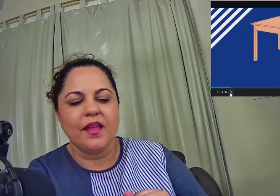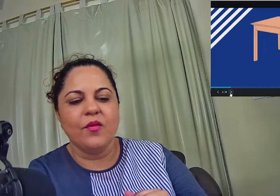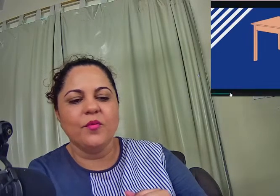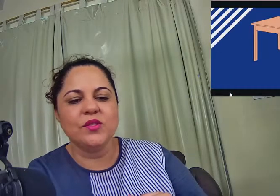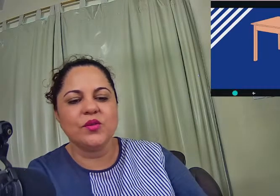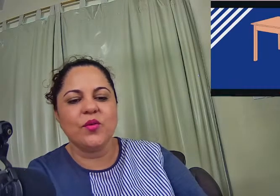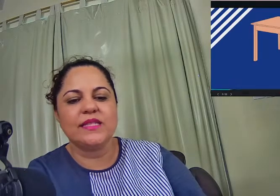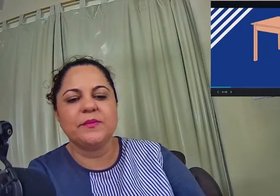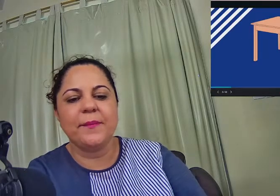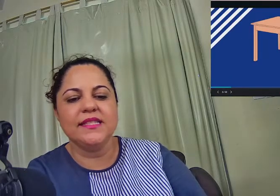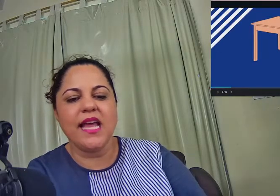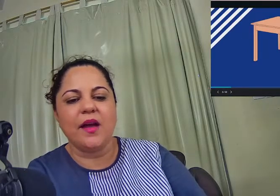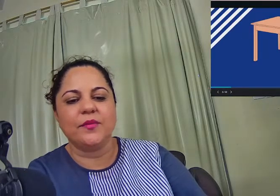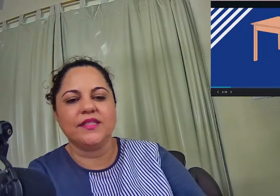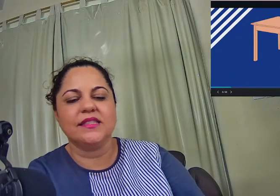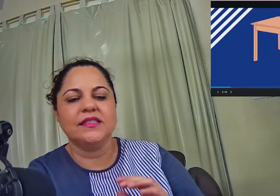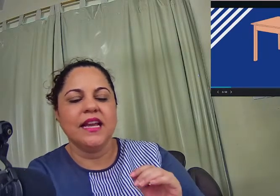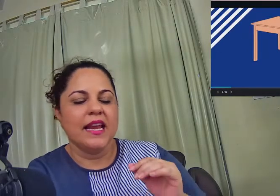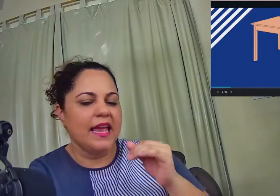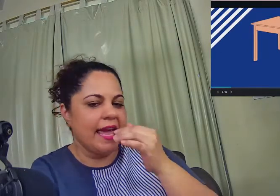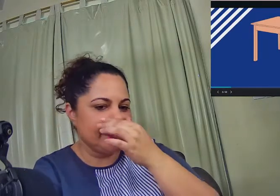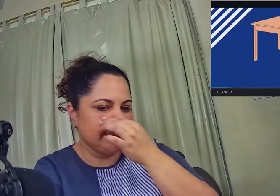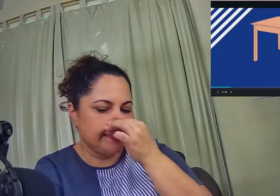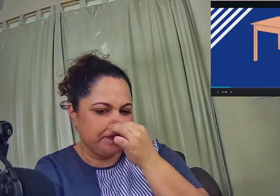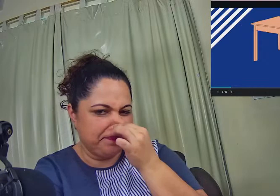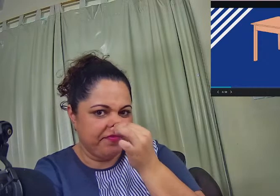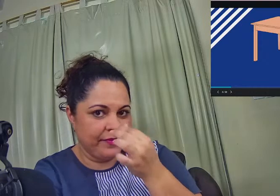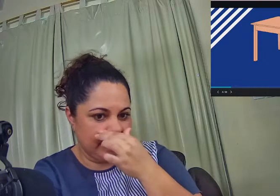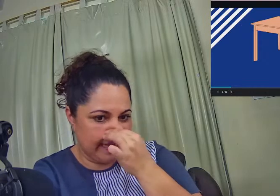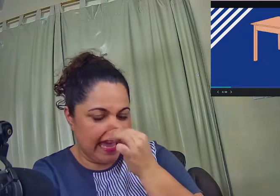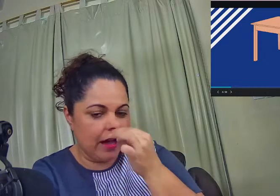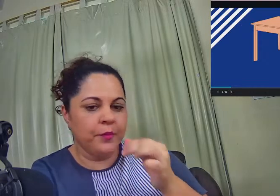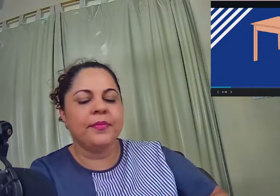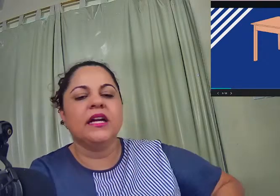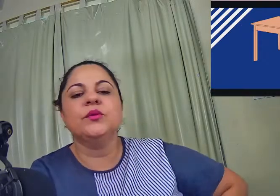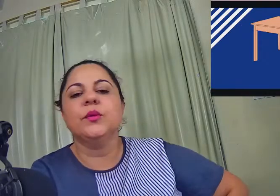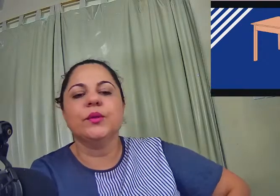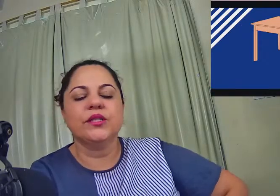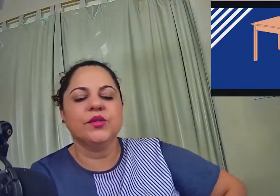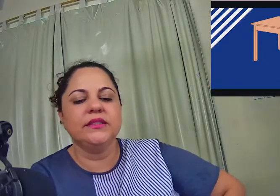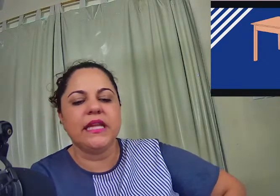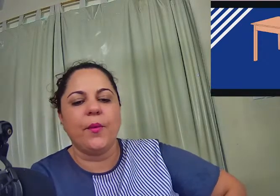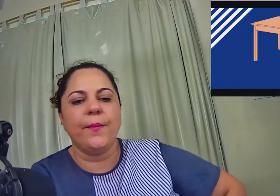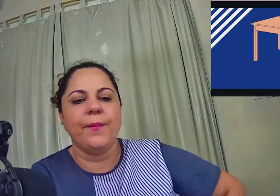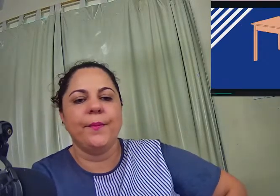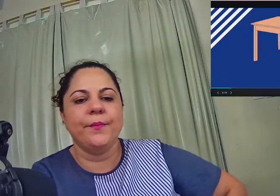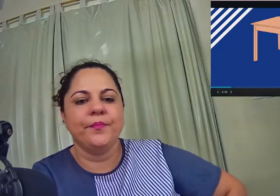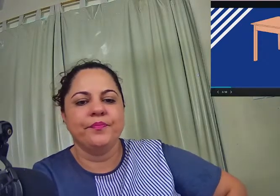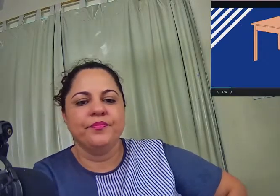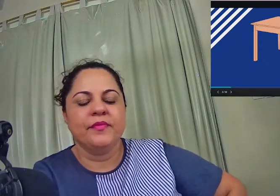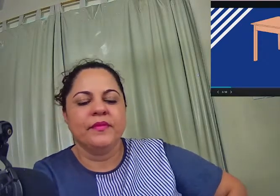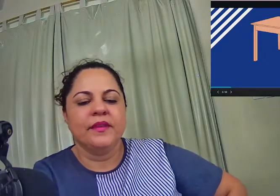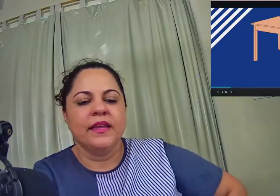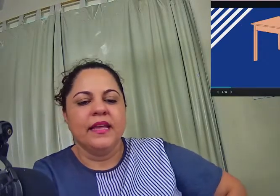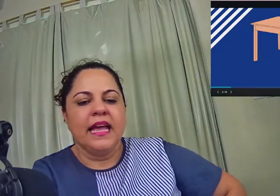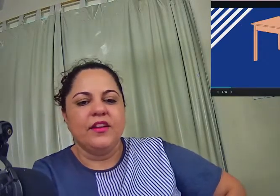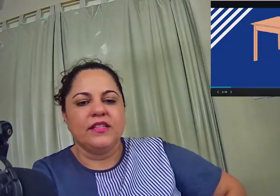algumas coisas para pensarmos. Esse é um plano horizontal. Nós